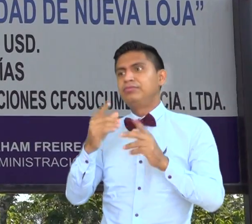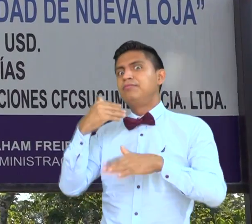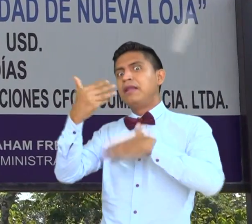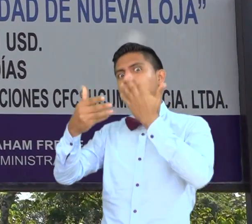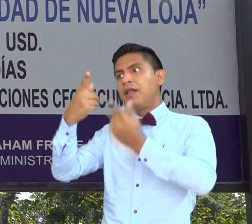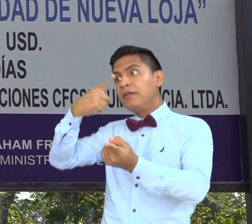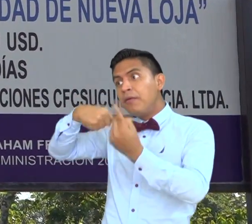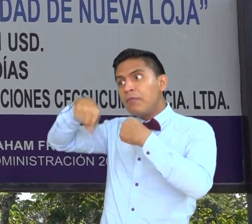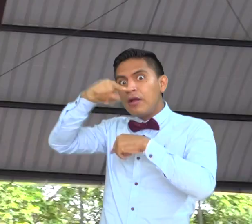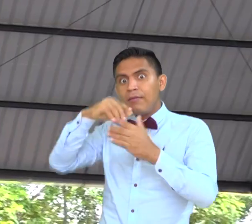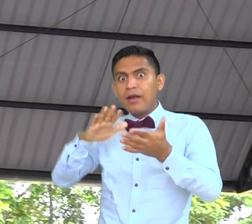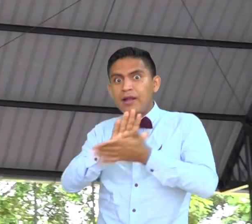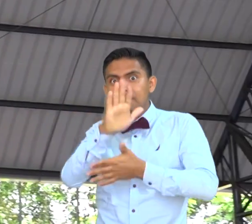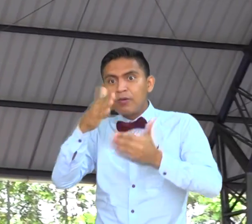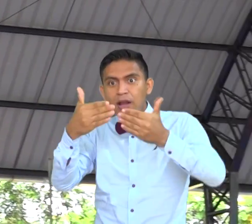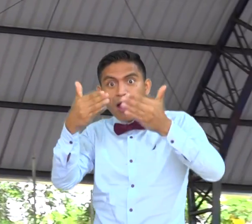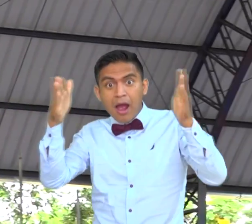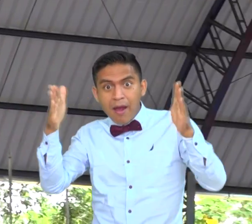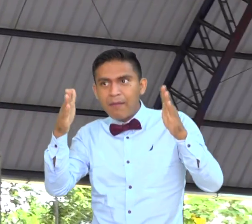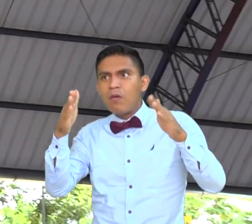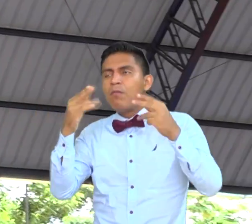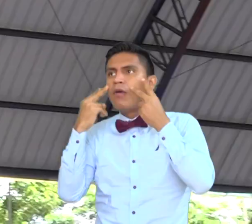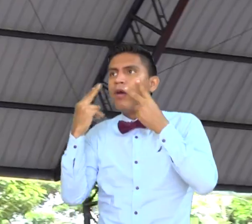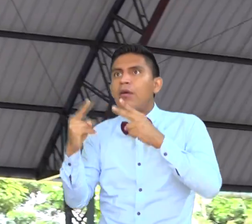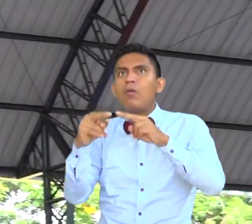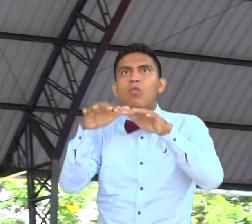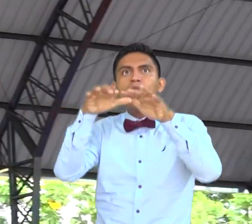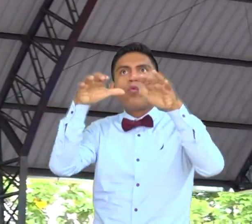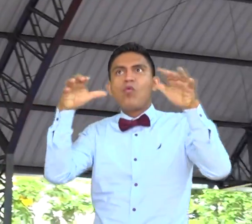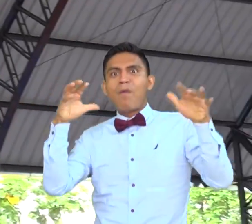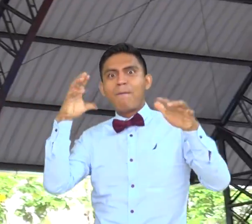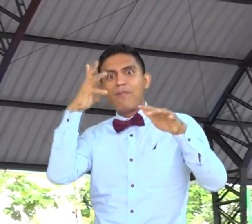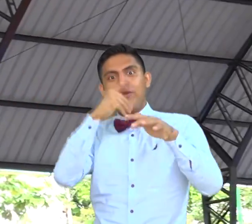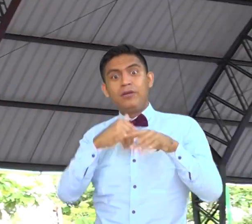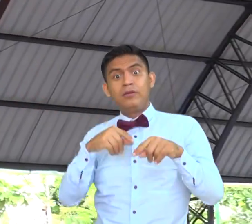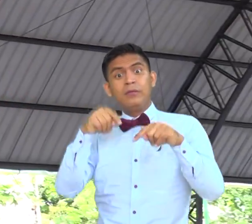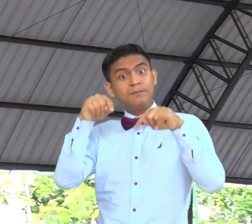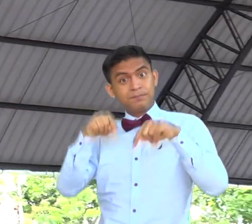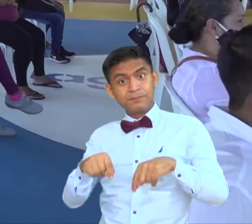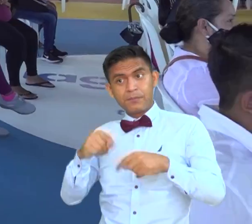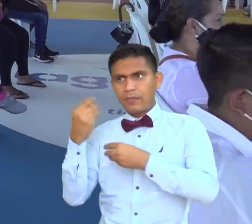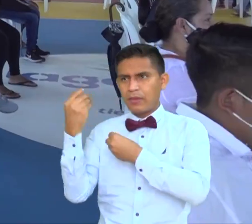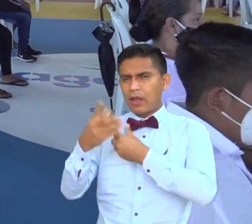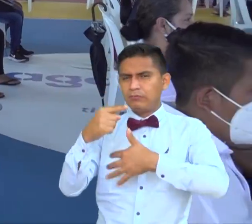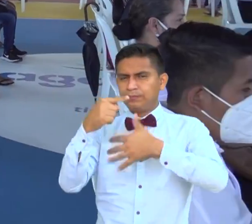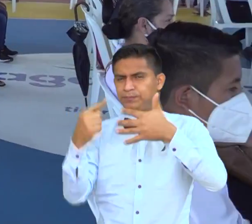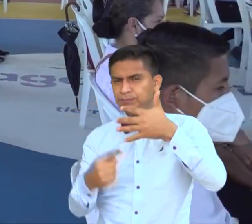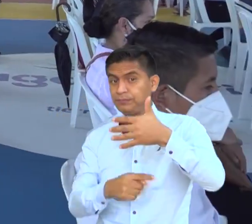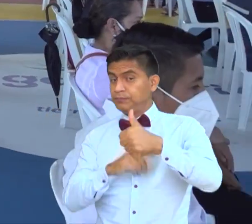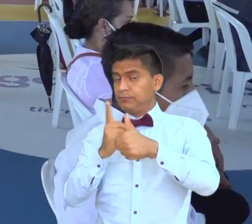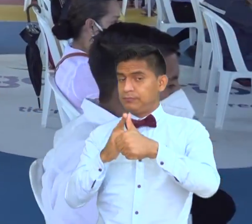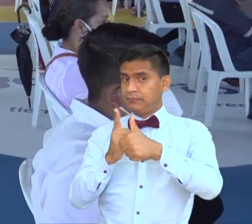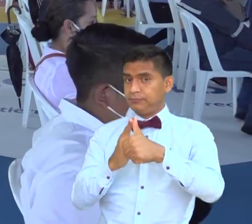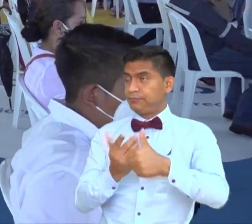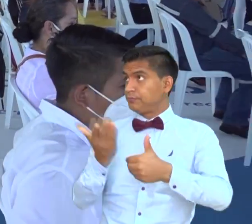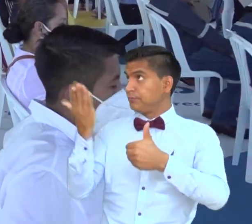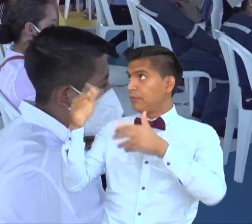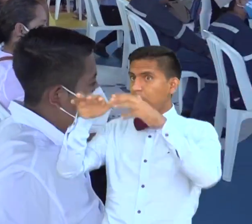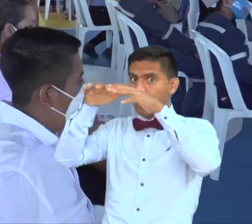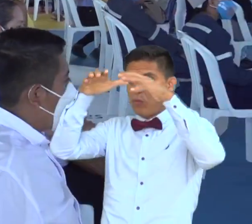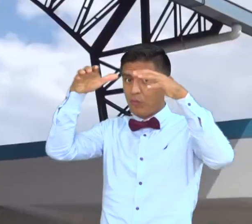regreso a clases presenciales, van a poder disfrutar de mejoradas instalaciones. Aquí realizamos los siguientes